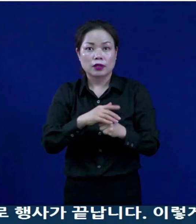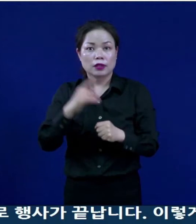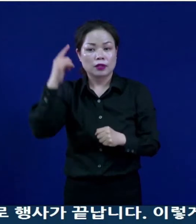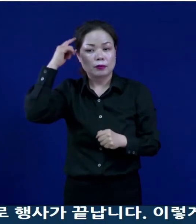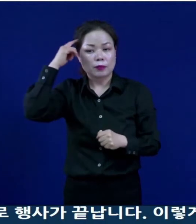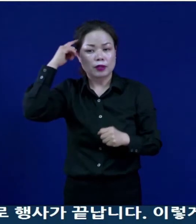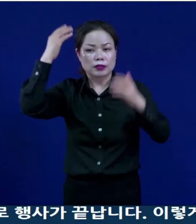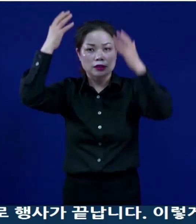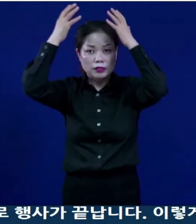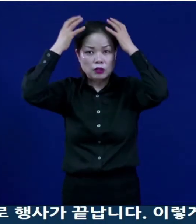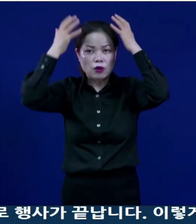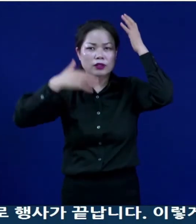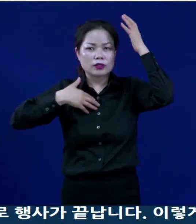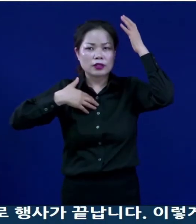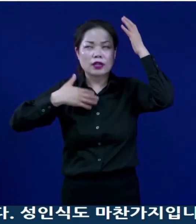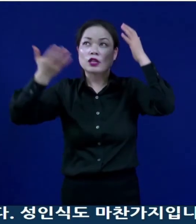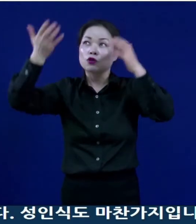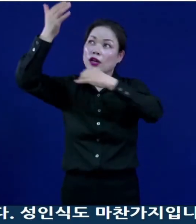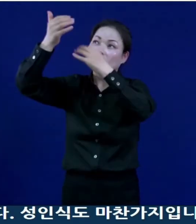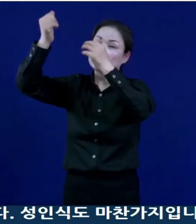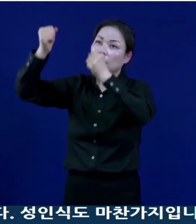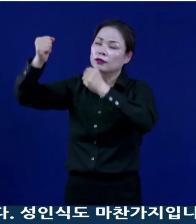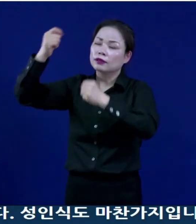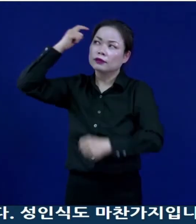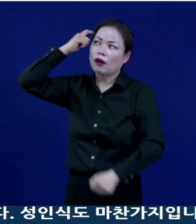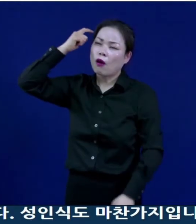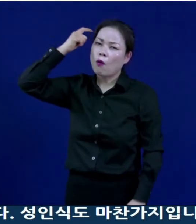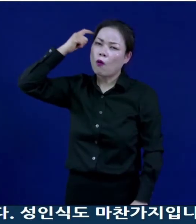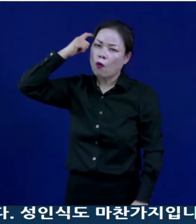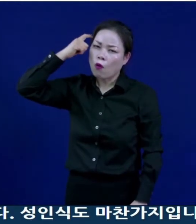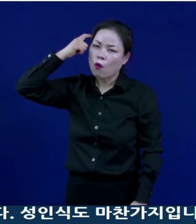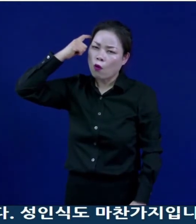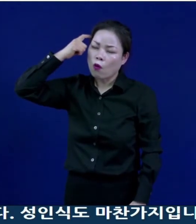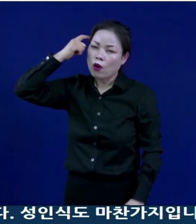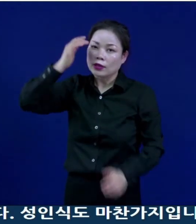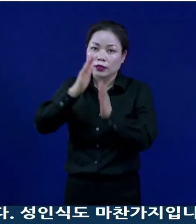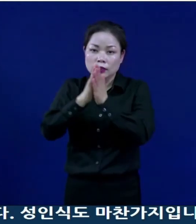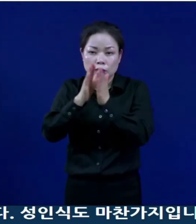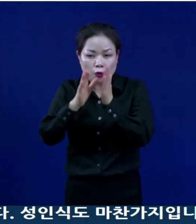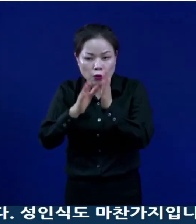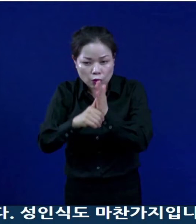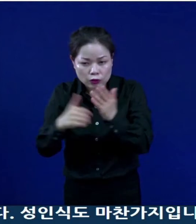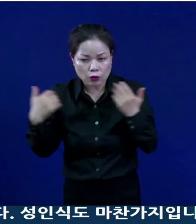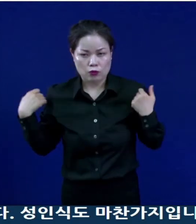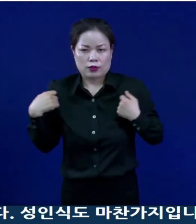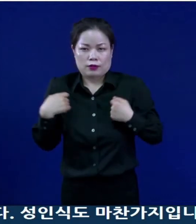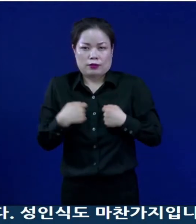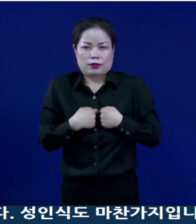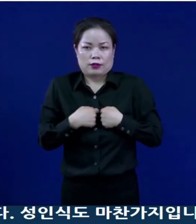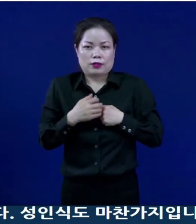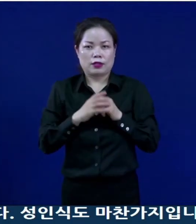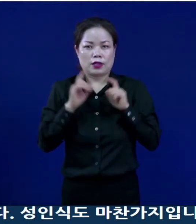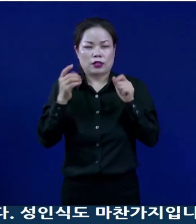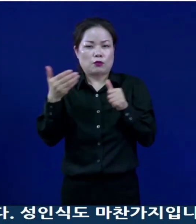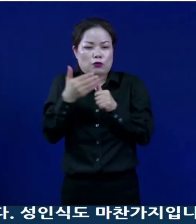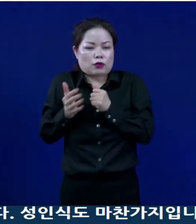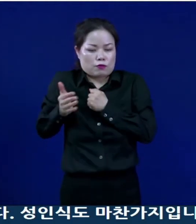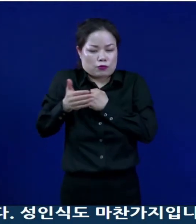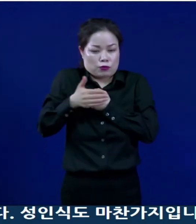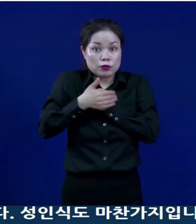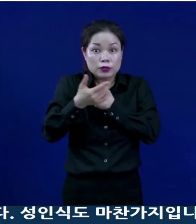키파를 쓰고 내 위에 하나님이 계시다는 것을 늘 의식하고, 그리고 기도할 때 탈릿을 두르고 양이 목자의 품 안에